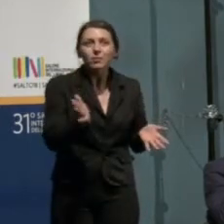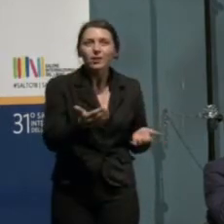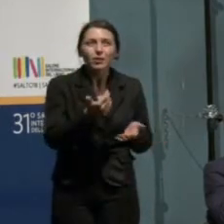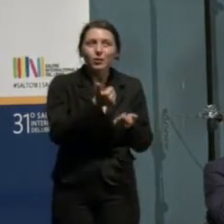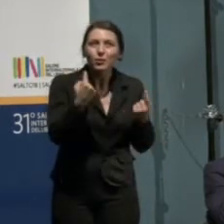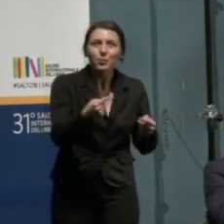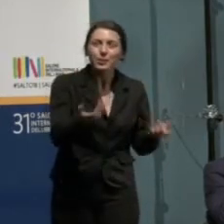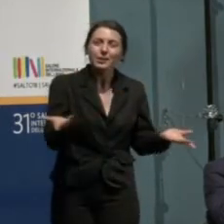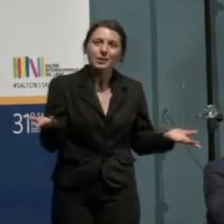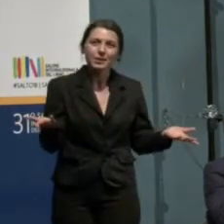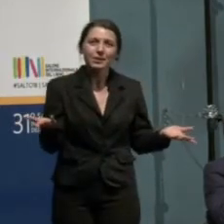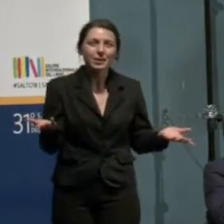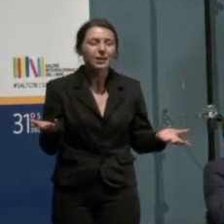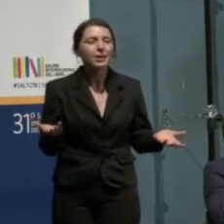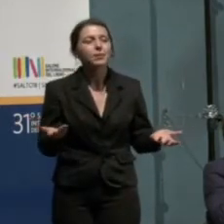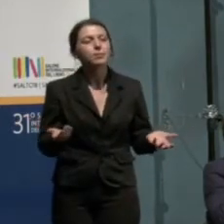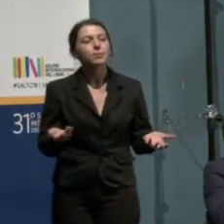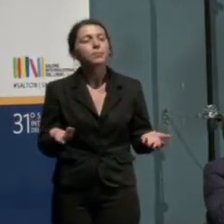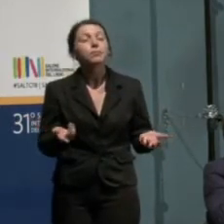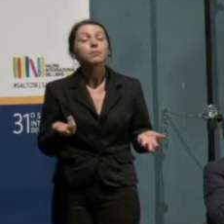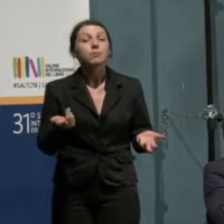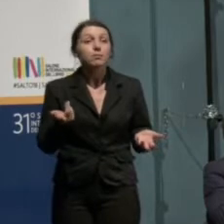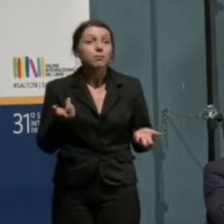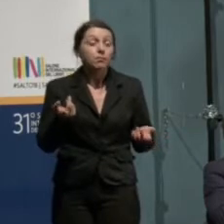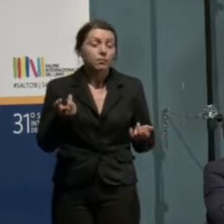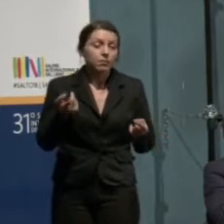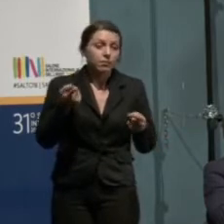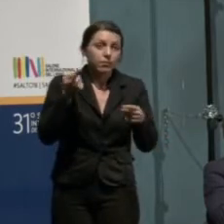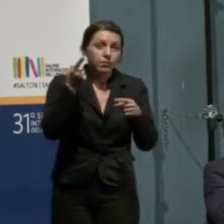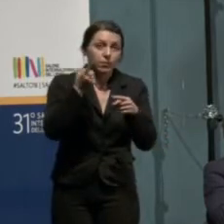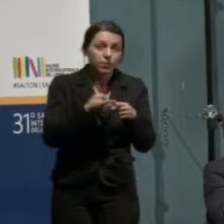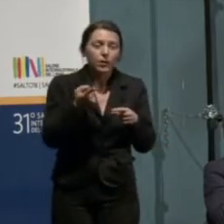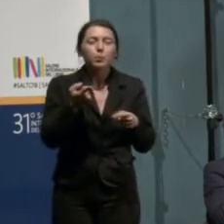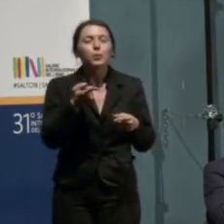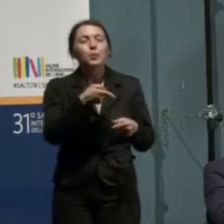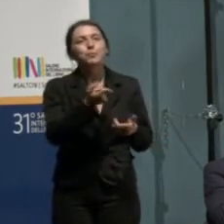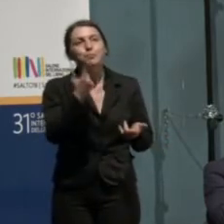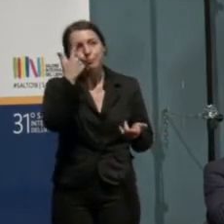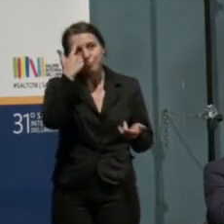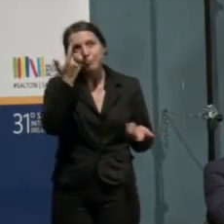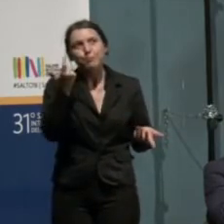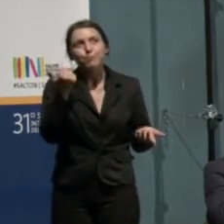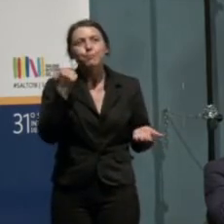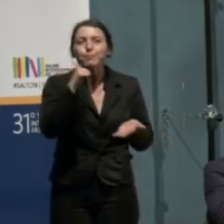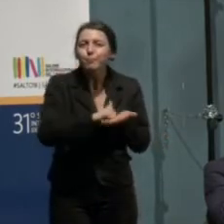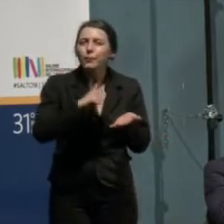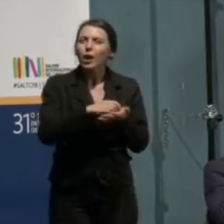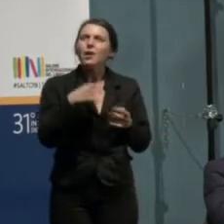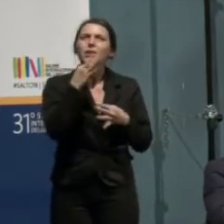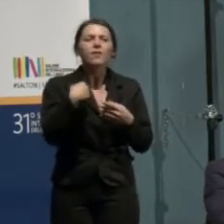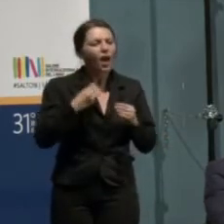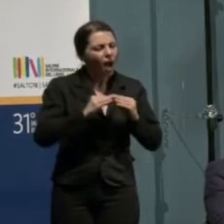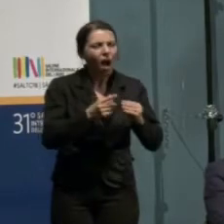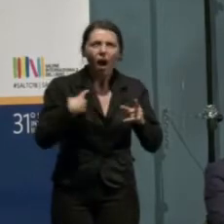meno e se vogliamo anche quella con quella puccio tagine cioè difendere quello che stava facendo nel che